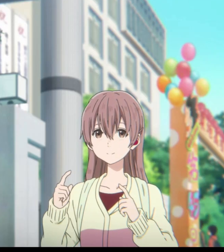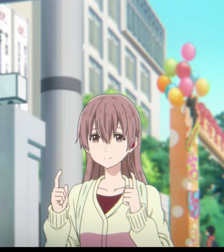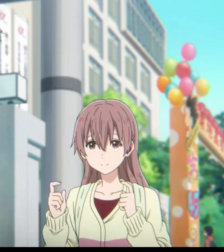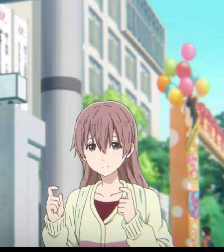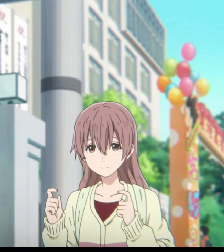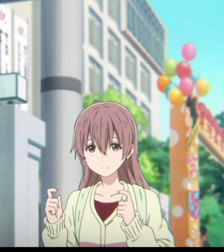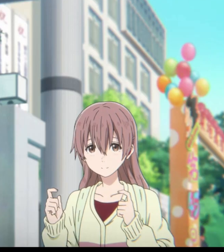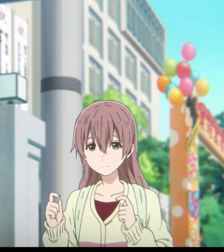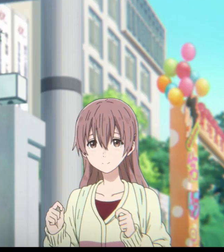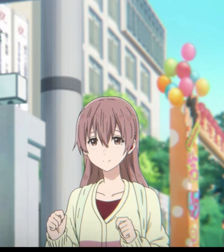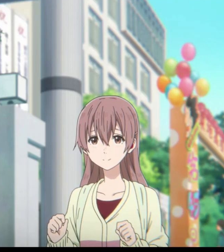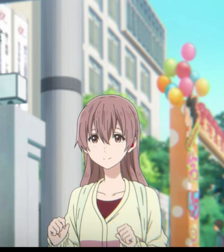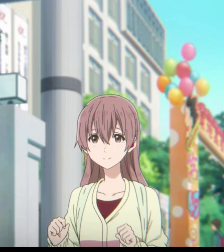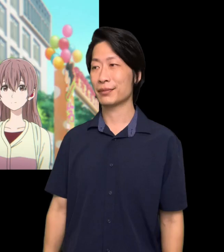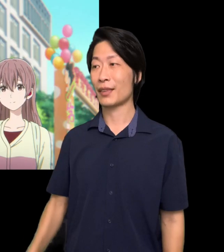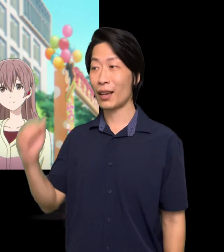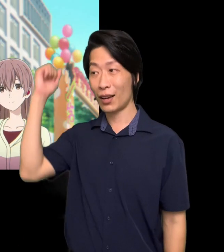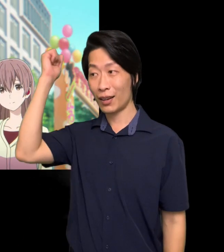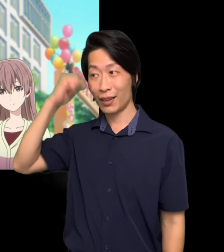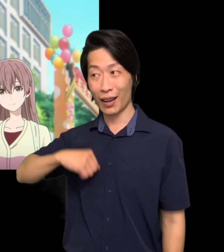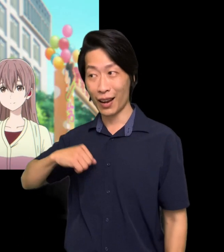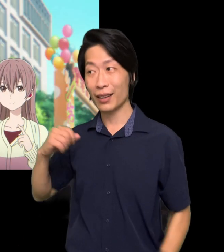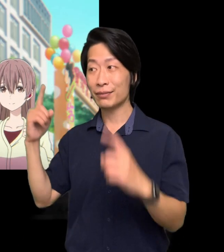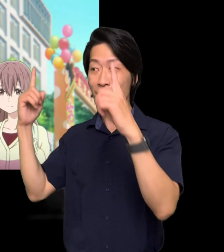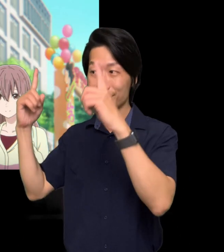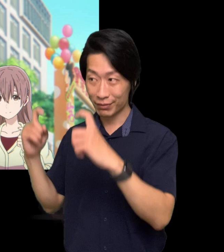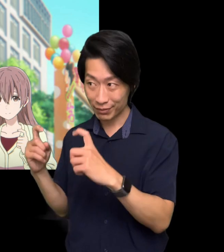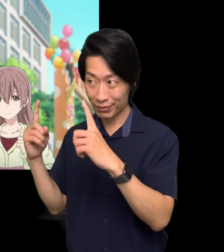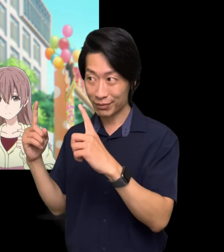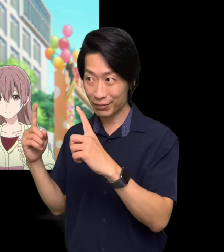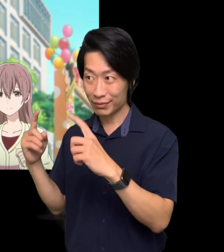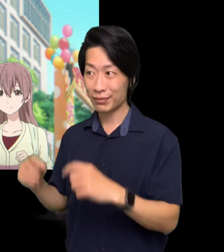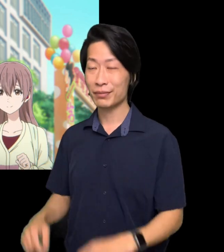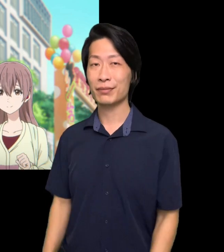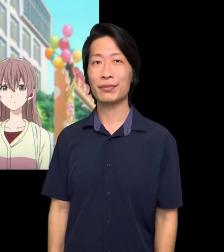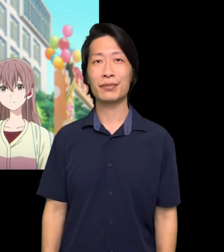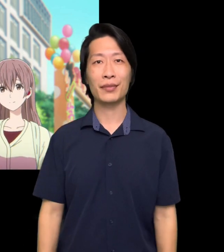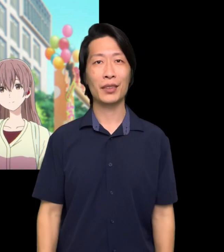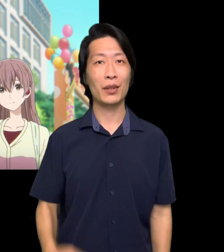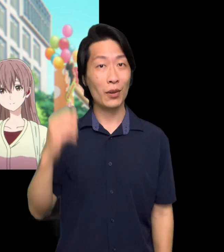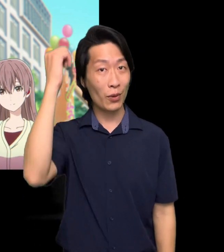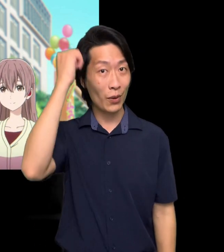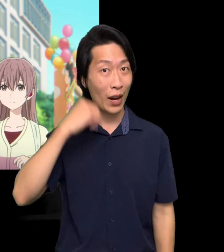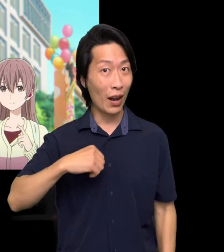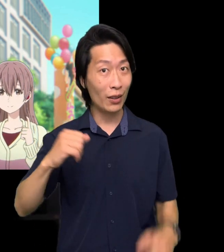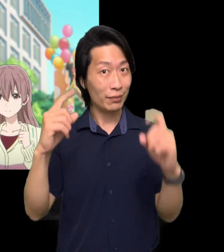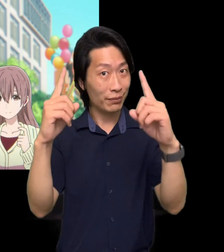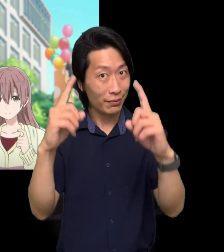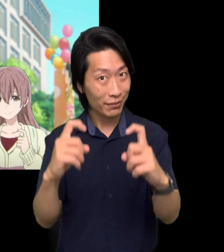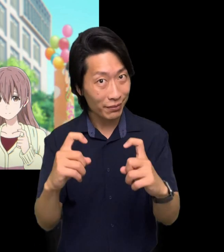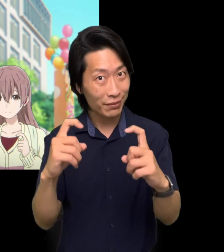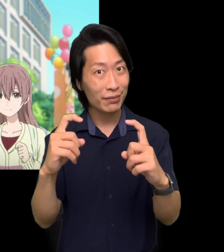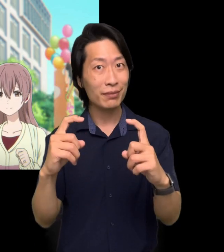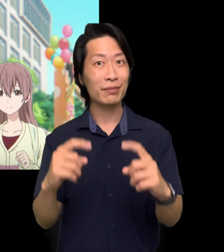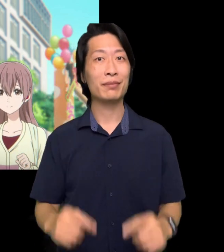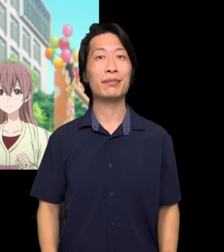おはようございます。おはようございます。おはようござい